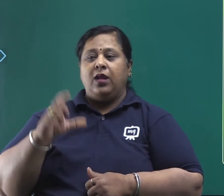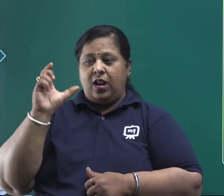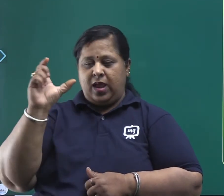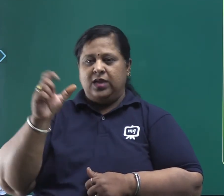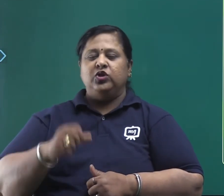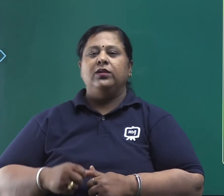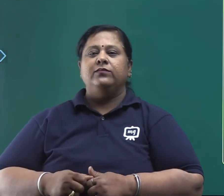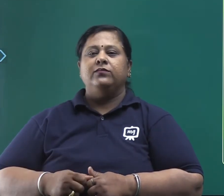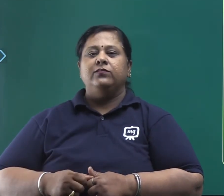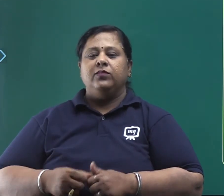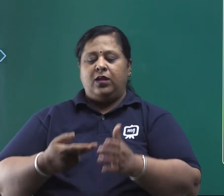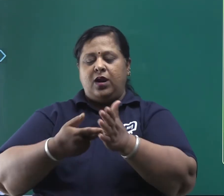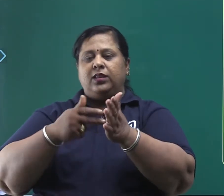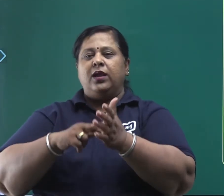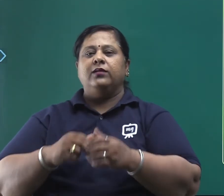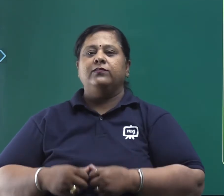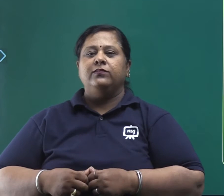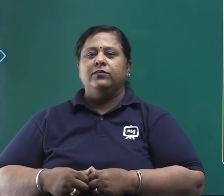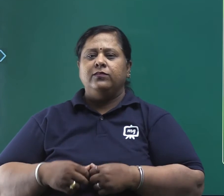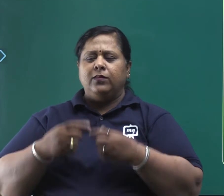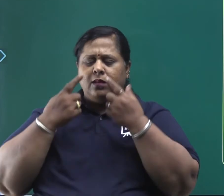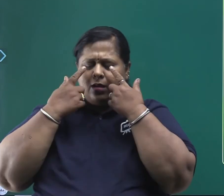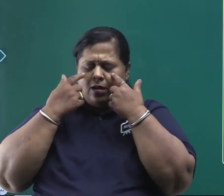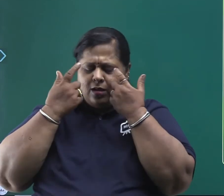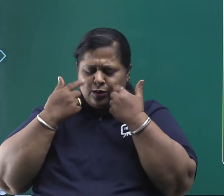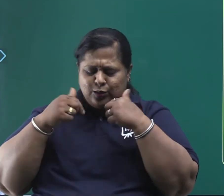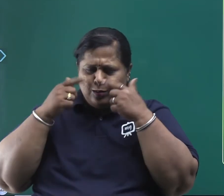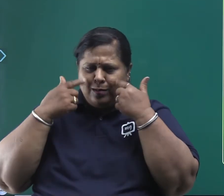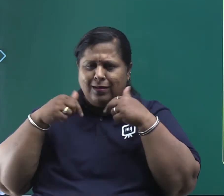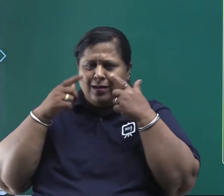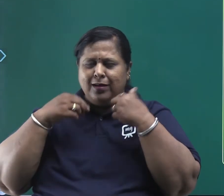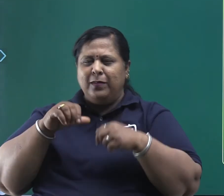नयन जल, अर्थ होगा आंसुओं का जल।